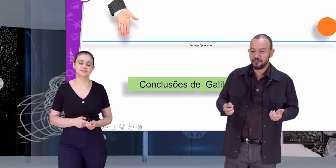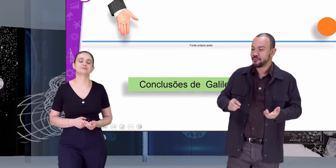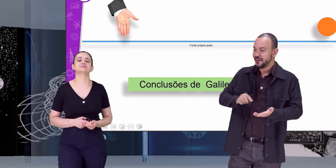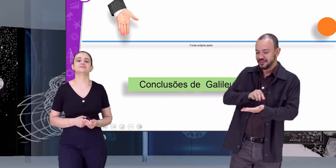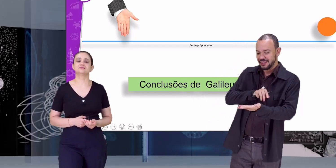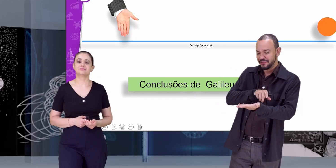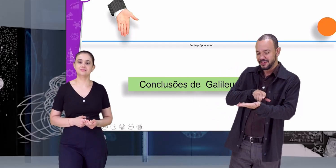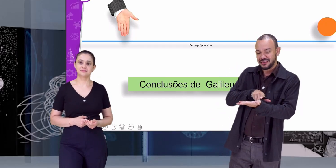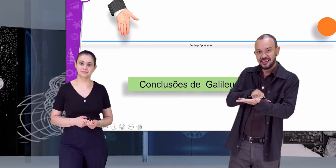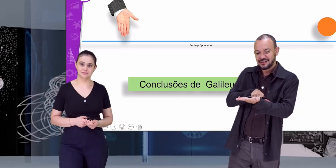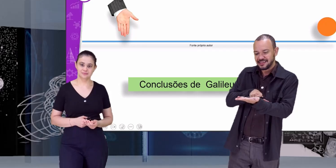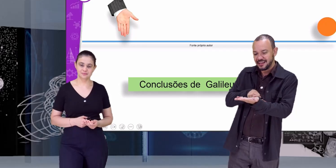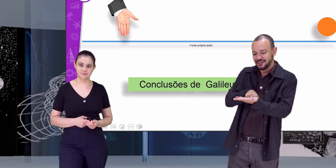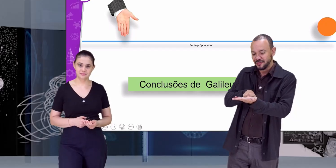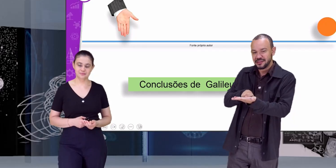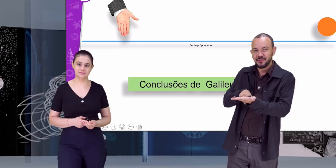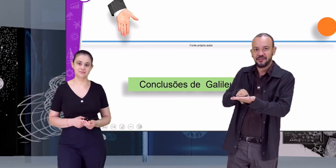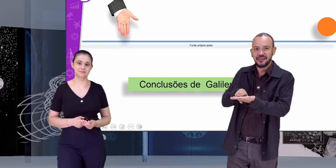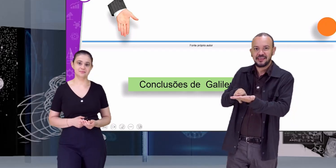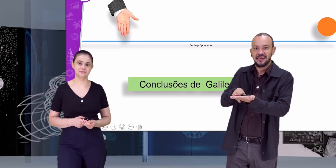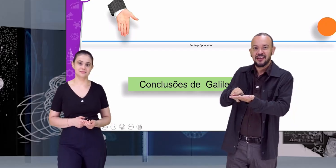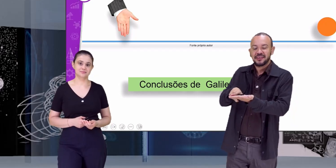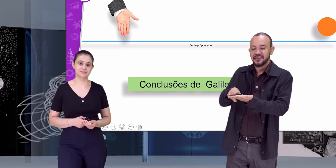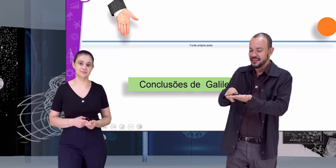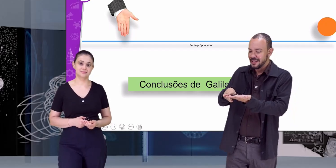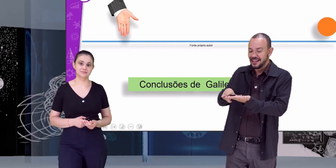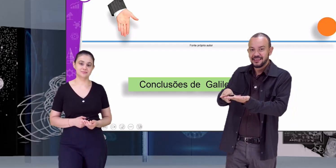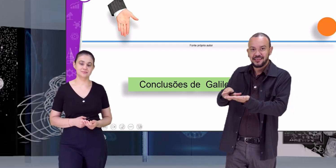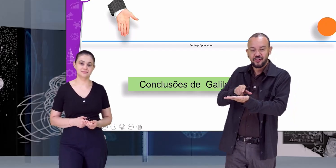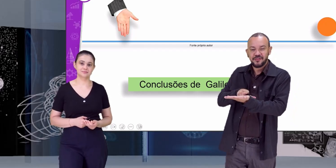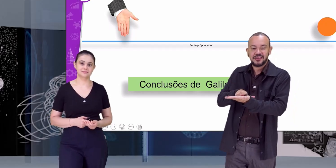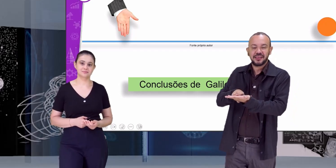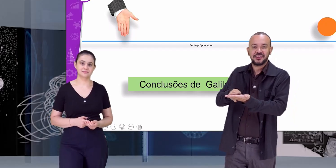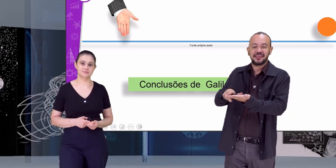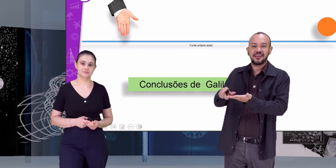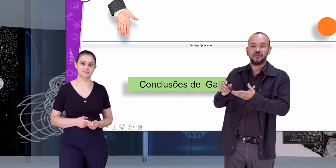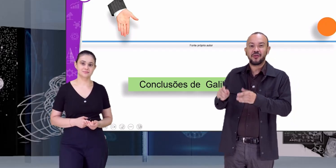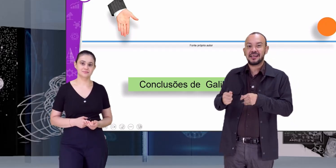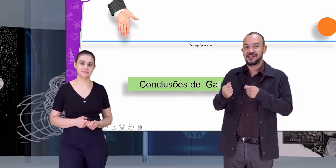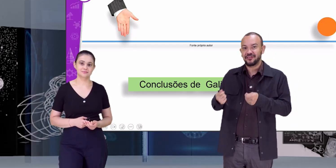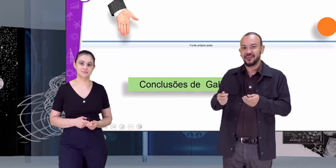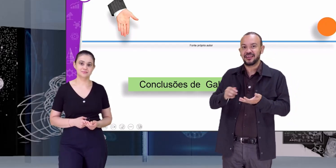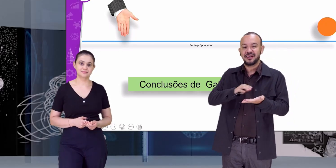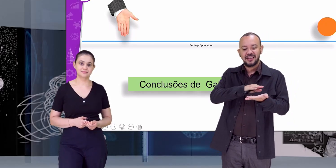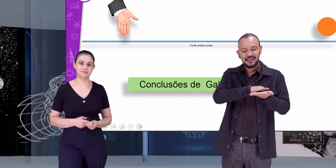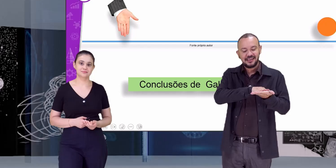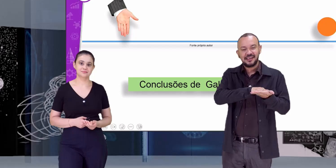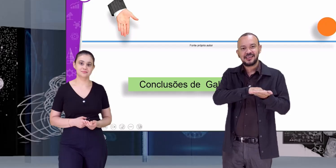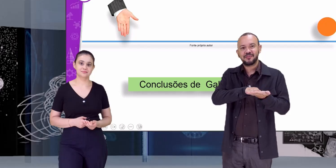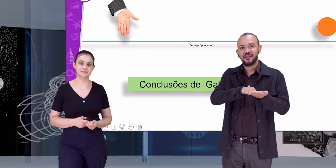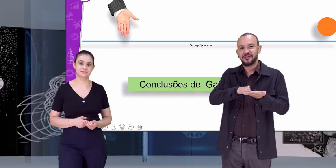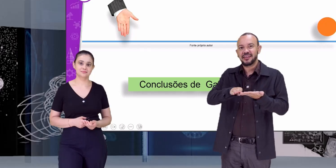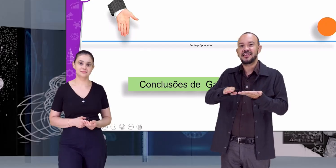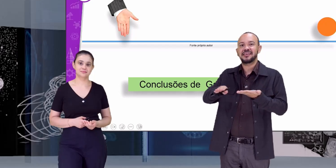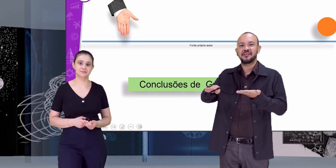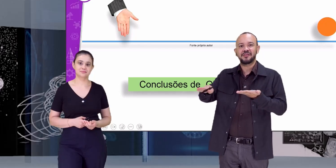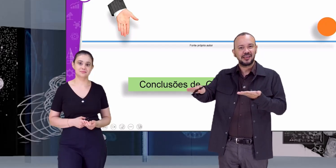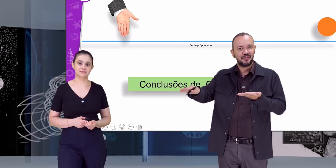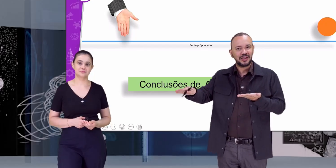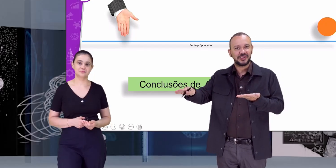hipotética, onde ele fosse lançado numa superfície de coeficiente de atrito quase nula, ele iria se